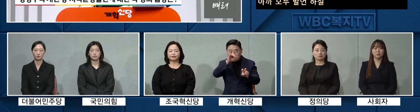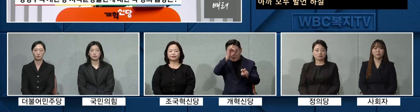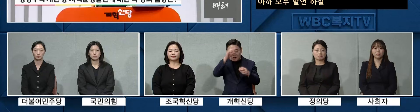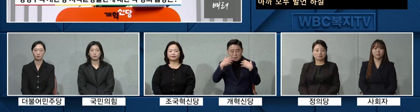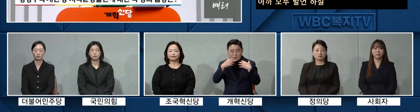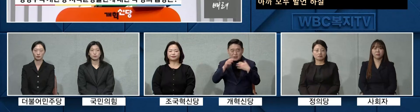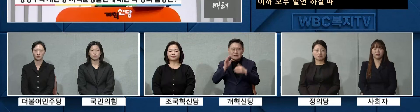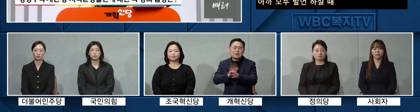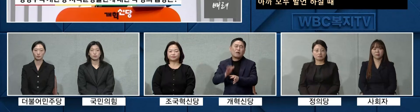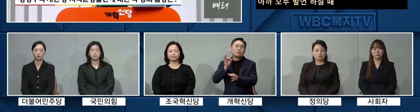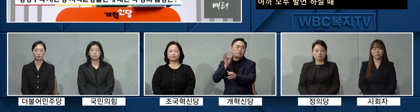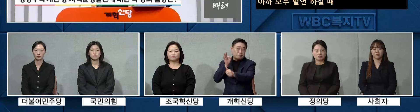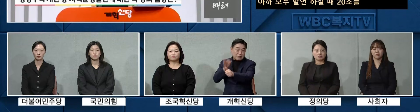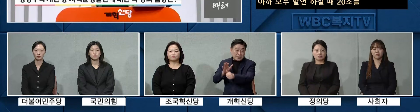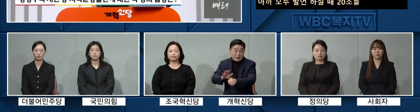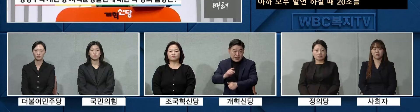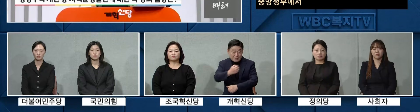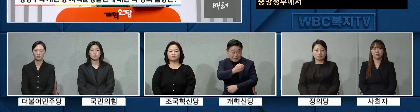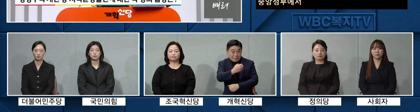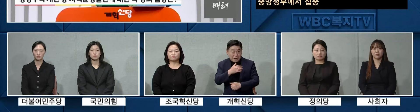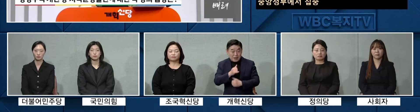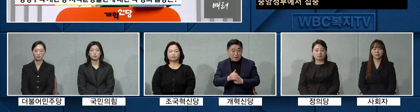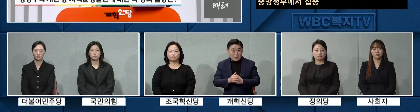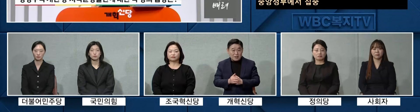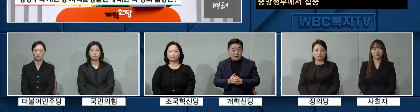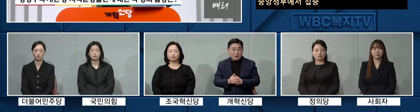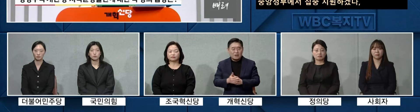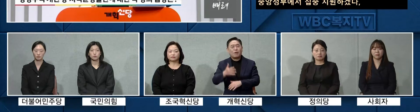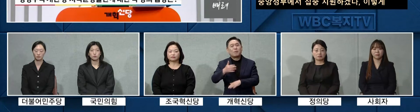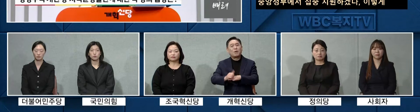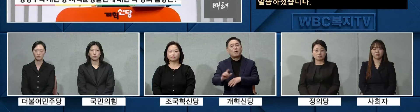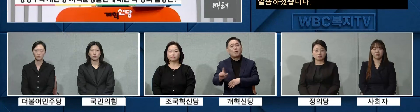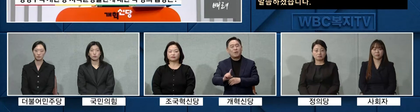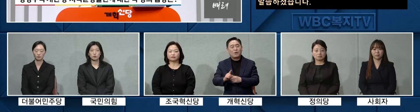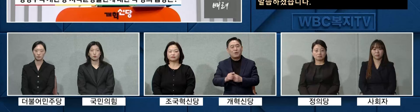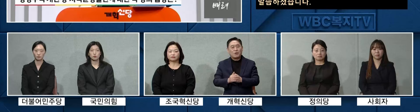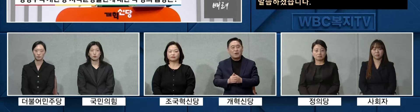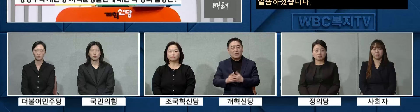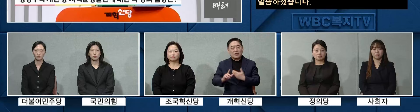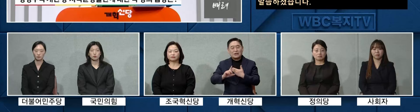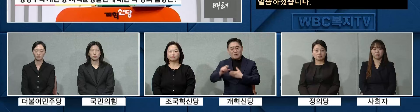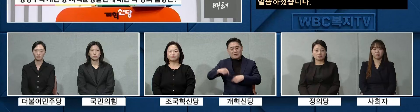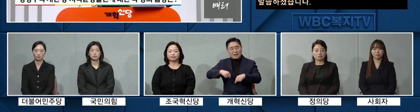집중 지원하겠다 이렇게 말씀을 하셨습니다. 이것은 결국